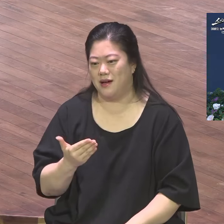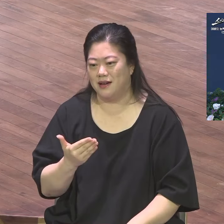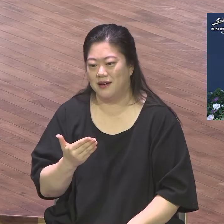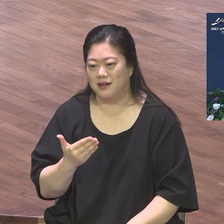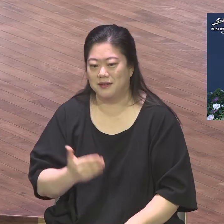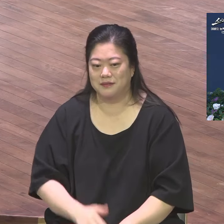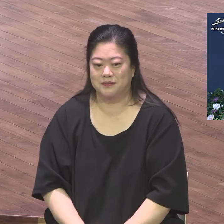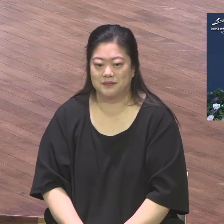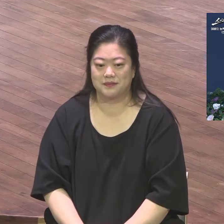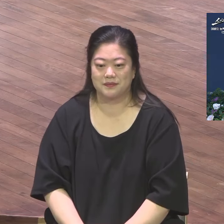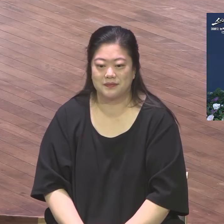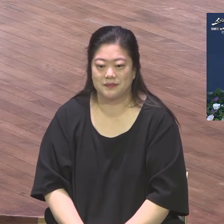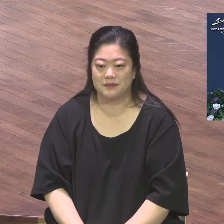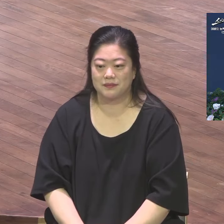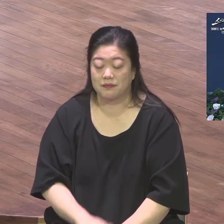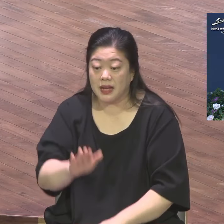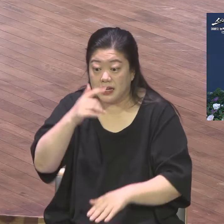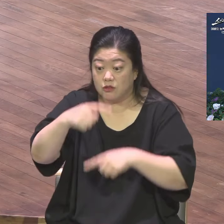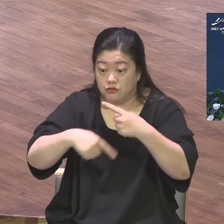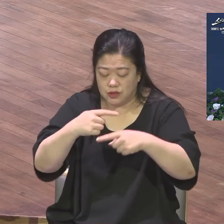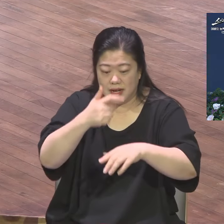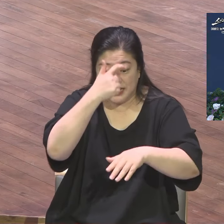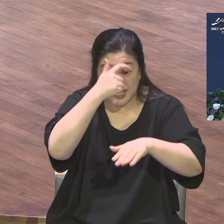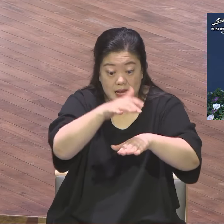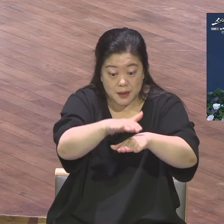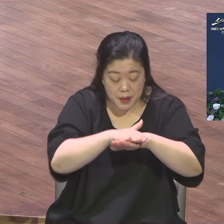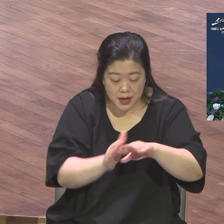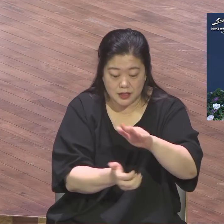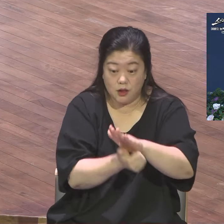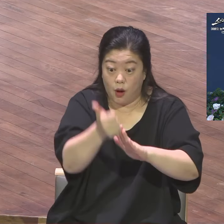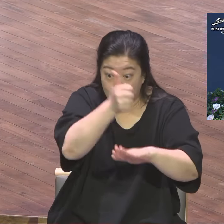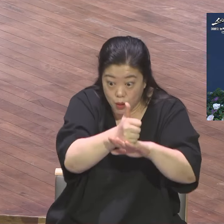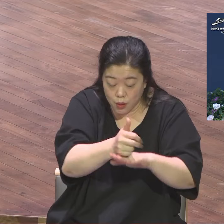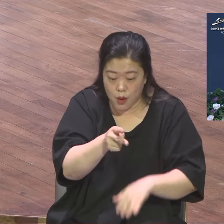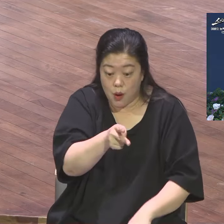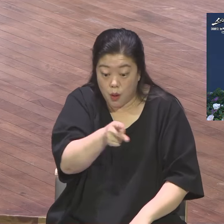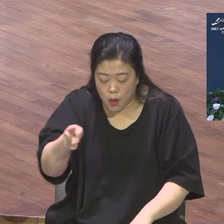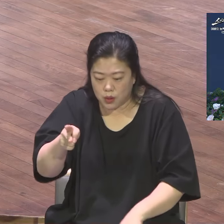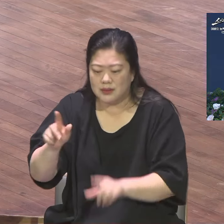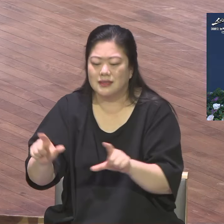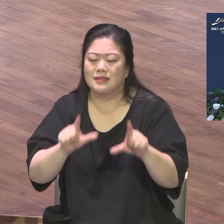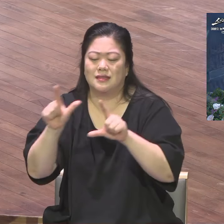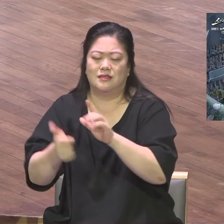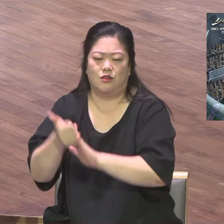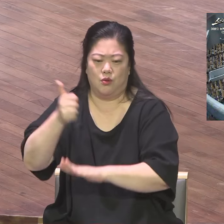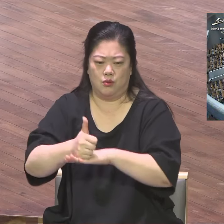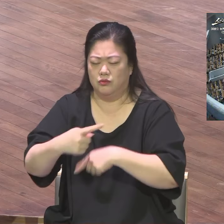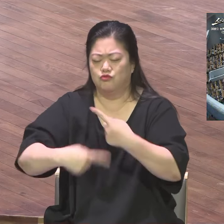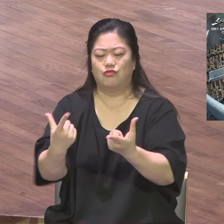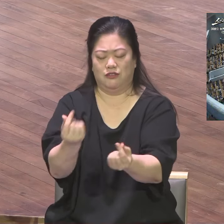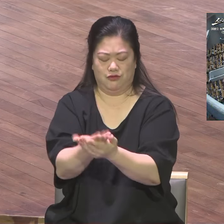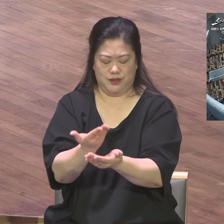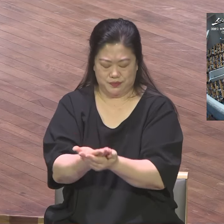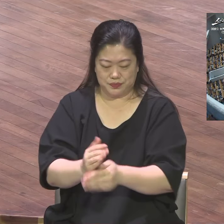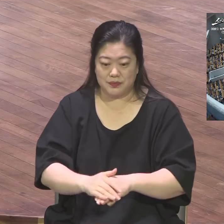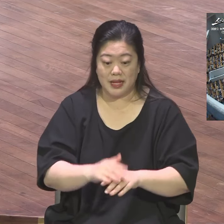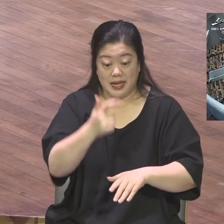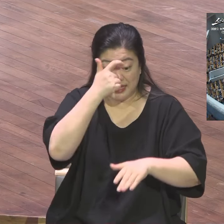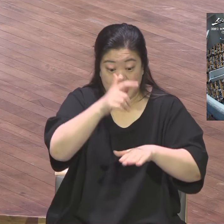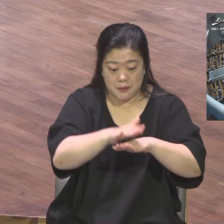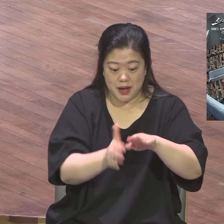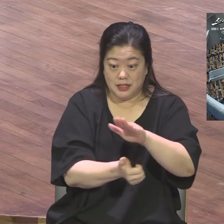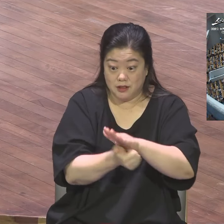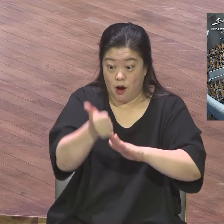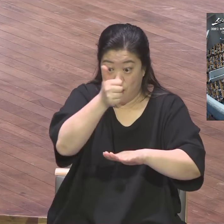그래서 예배 성공이 뭐냐? 인생 성공이에요. 따라해 봅시다. 예배 성공은 인생